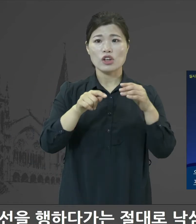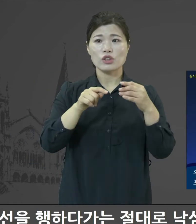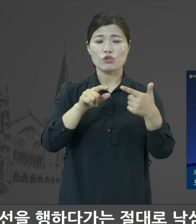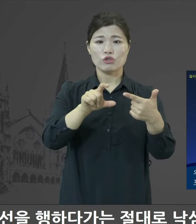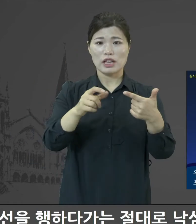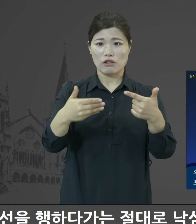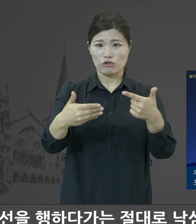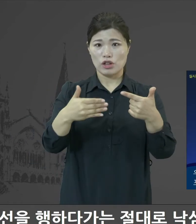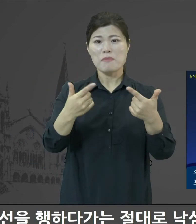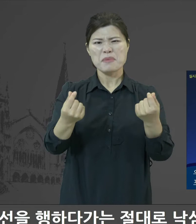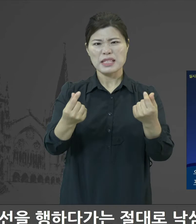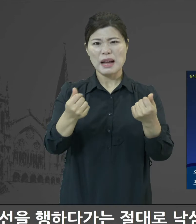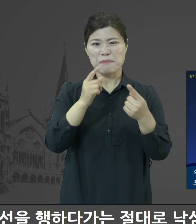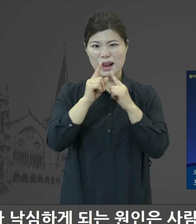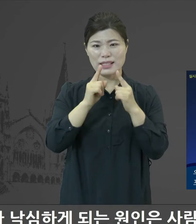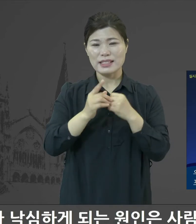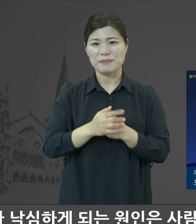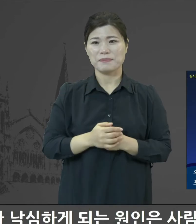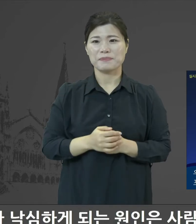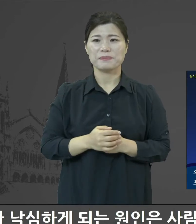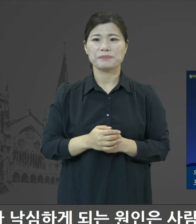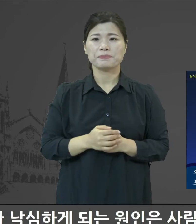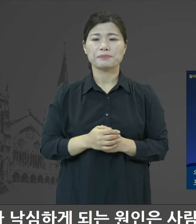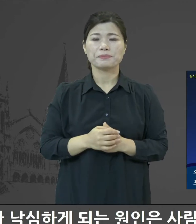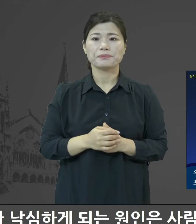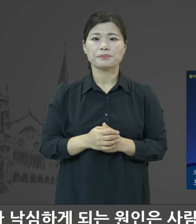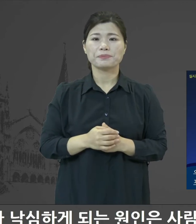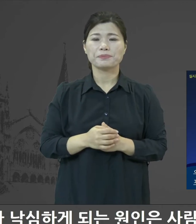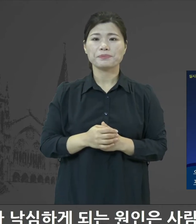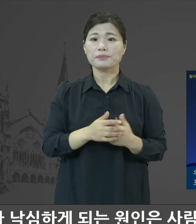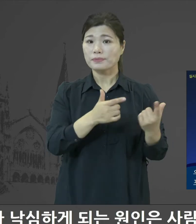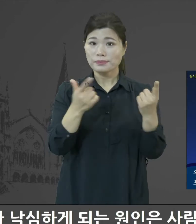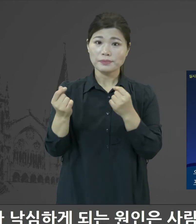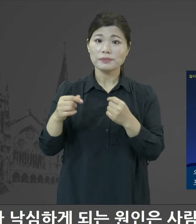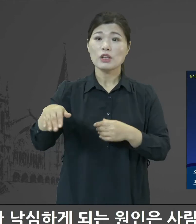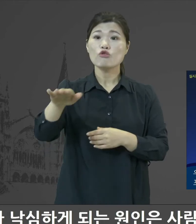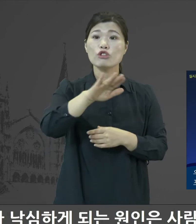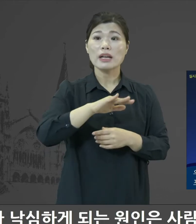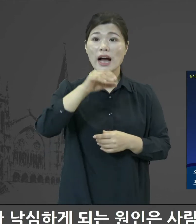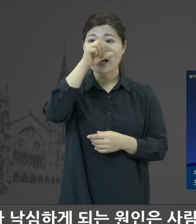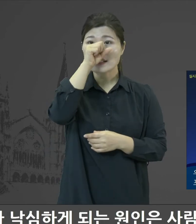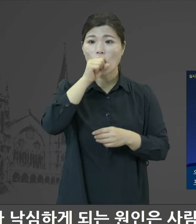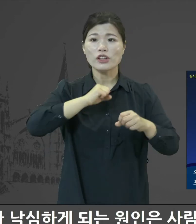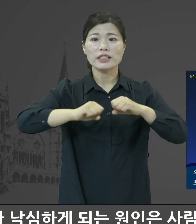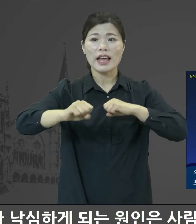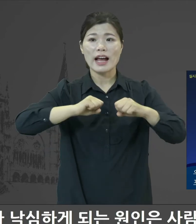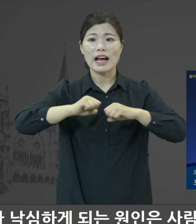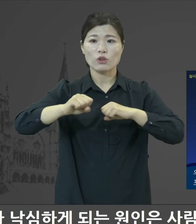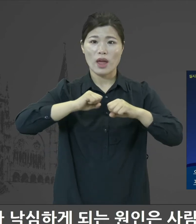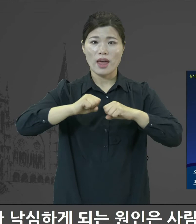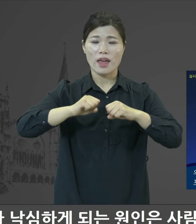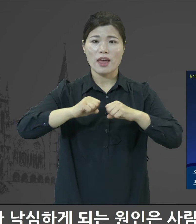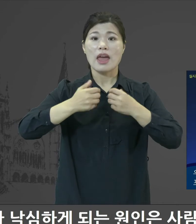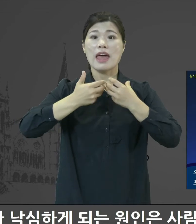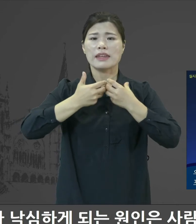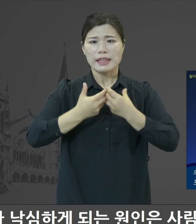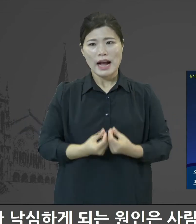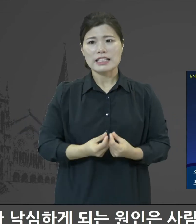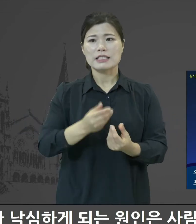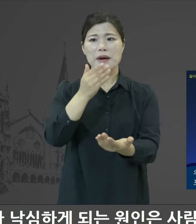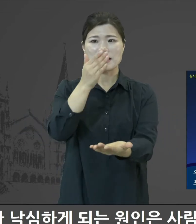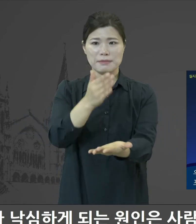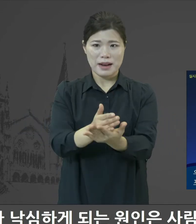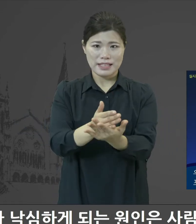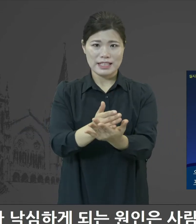말씀인데 좀 전 말씀보다 뒤에 하나가 더 붙어 있습니다. 같이 읽습니다. 우리가 선을 행하되